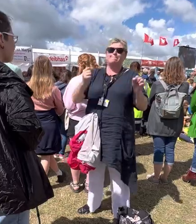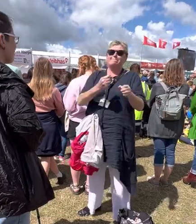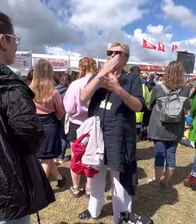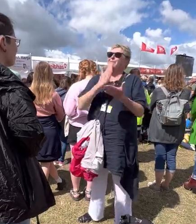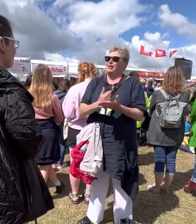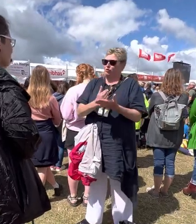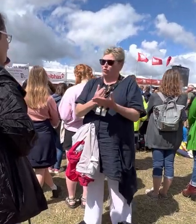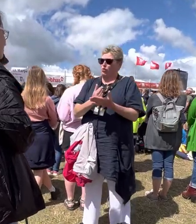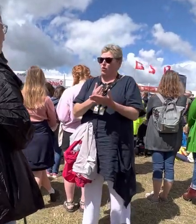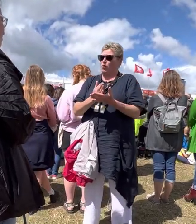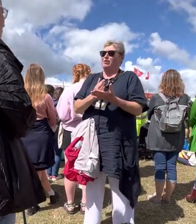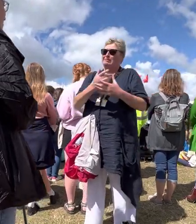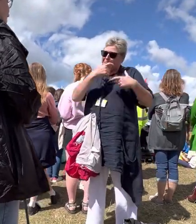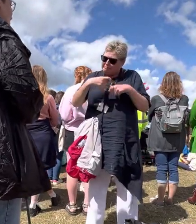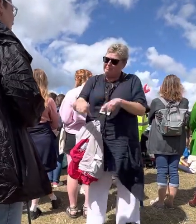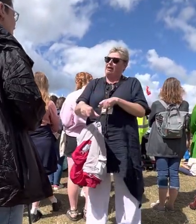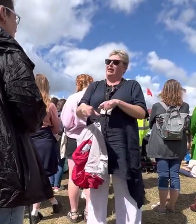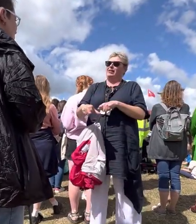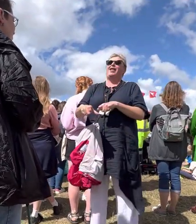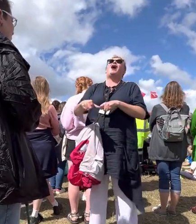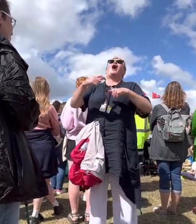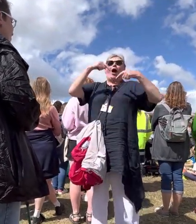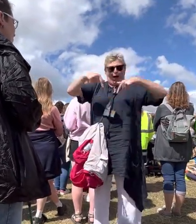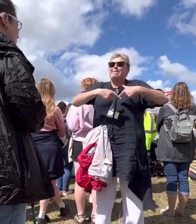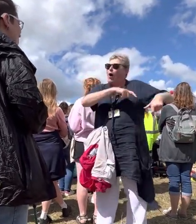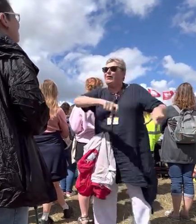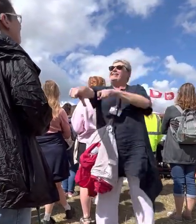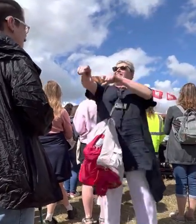byddwn dal yma o hyd.